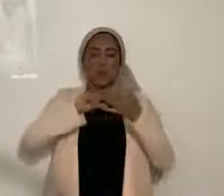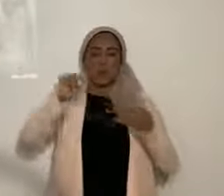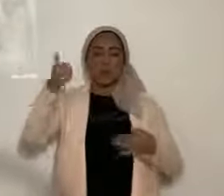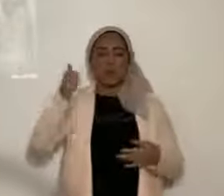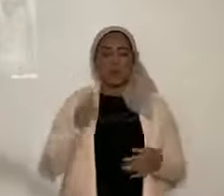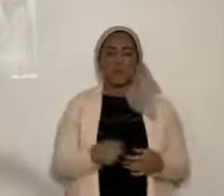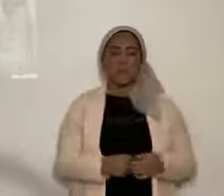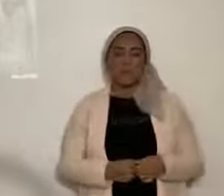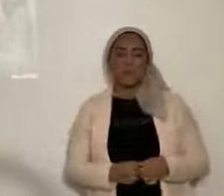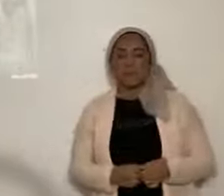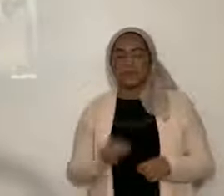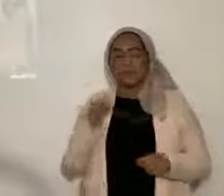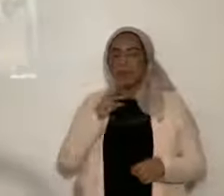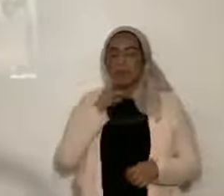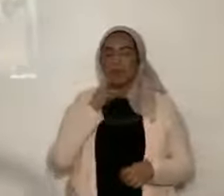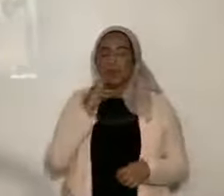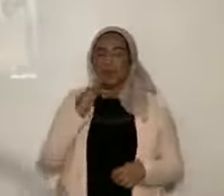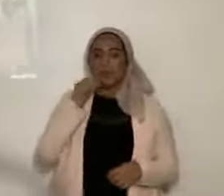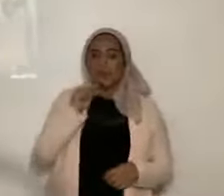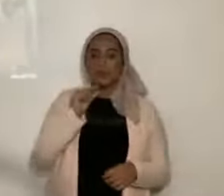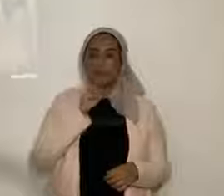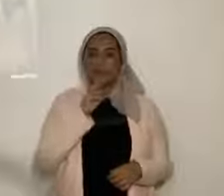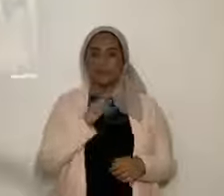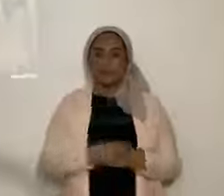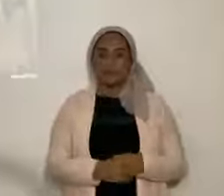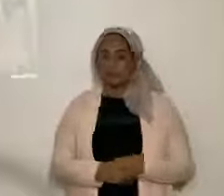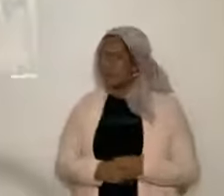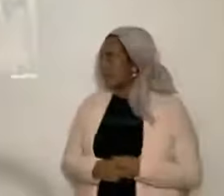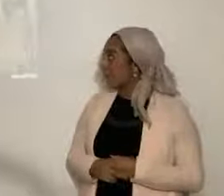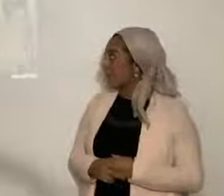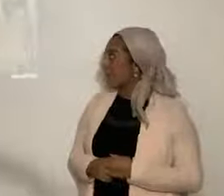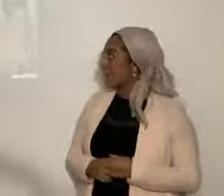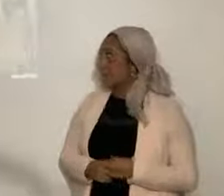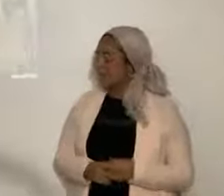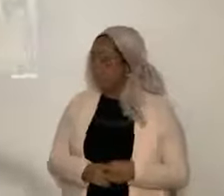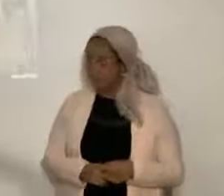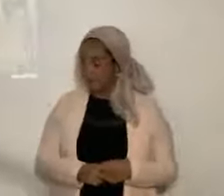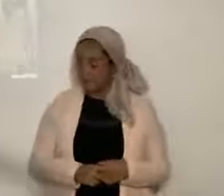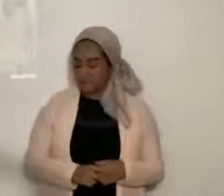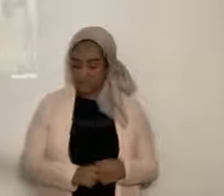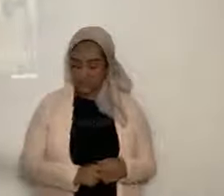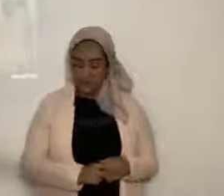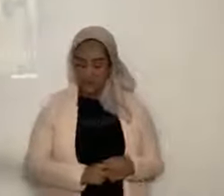Tesalonicenses 1:10, toma un poco de agua, toda Gabá Mishumá en Yahshua HaMashiach.